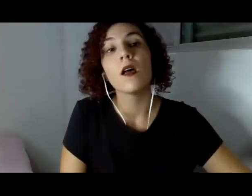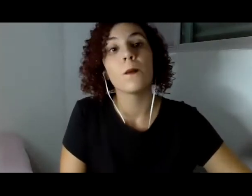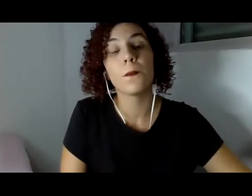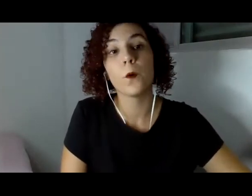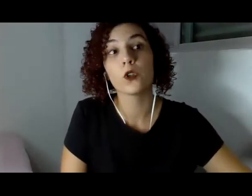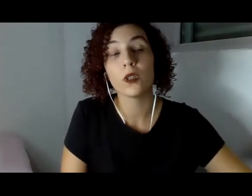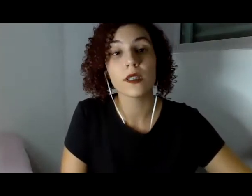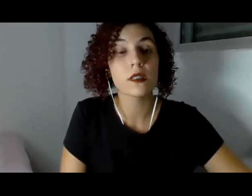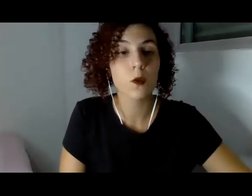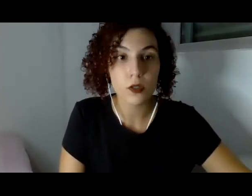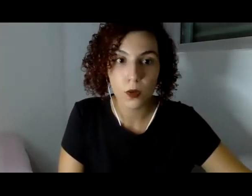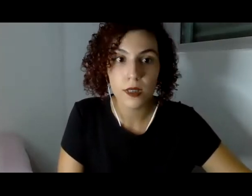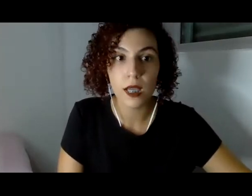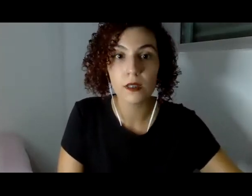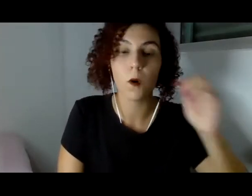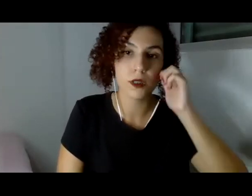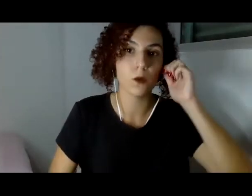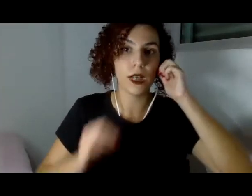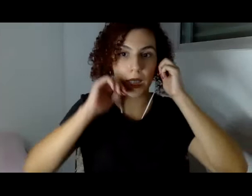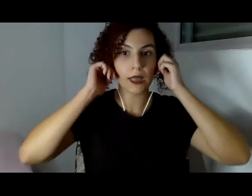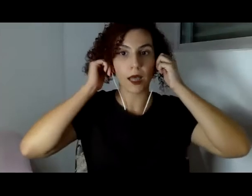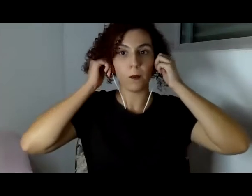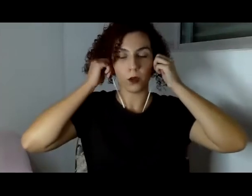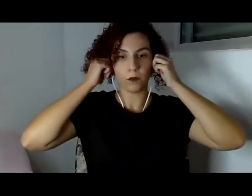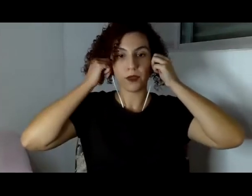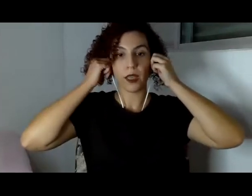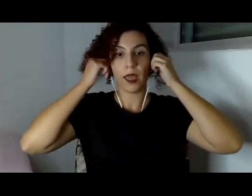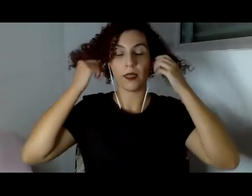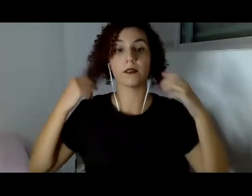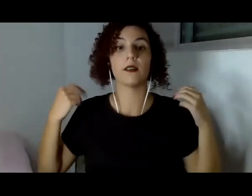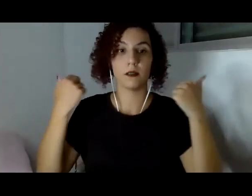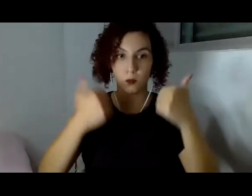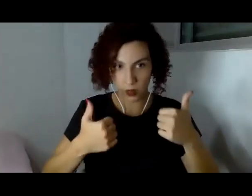demais por todas as situações que eles mostram ali, que eles abordam.